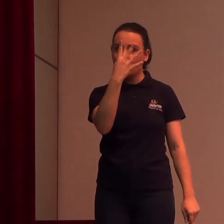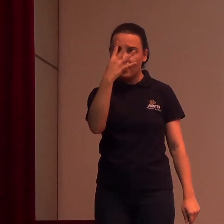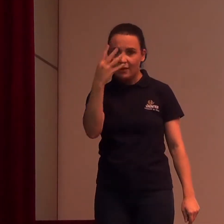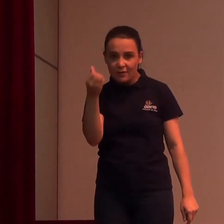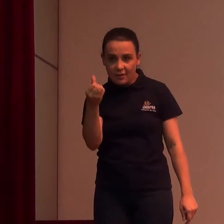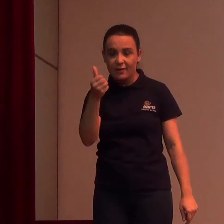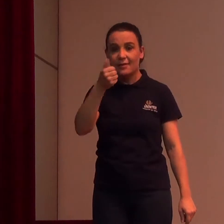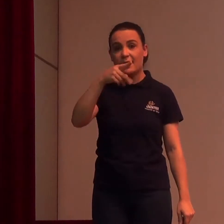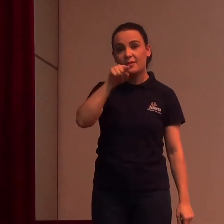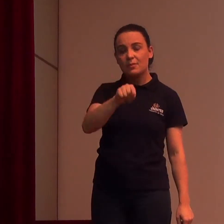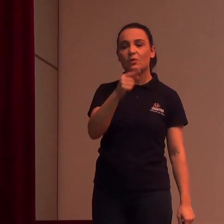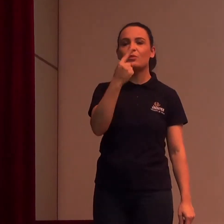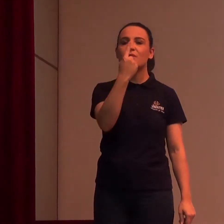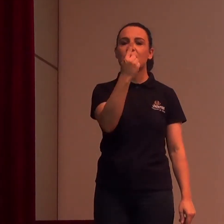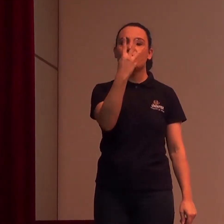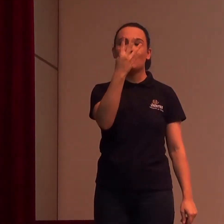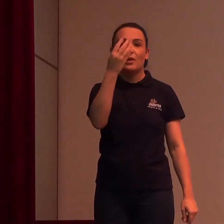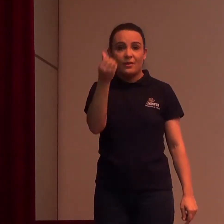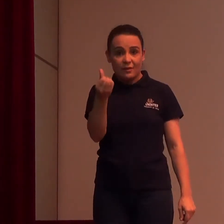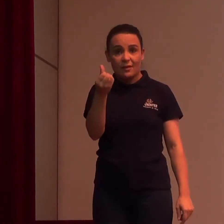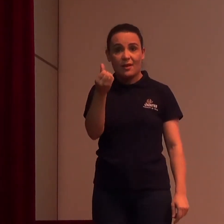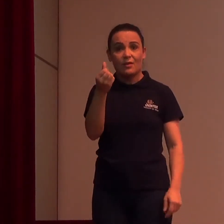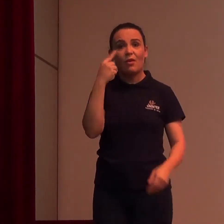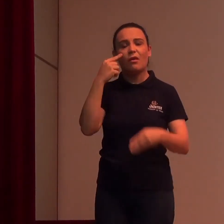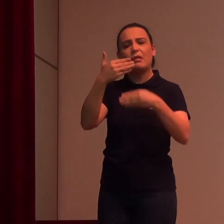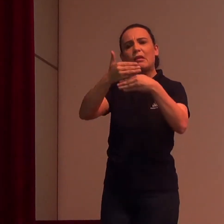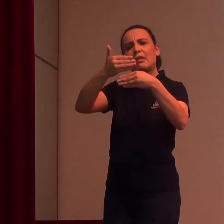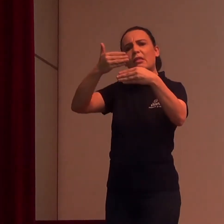13.146, né? Quer dizer que para trás a gente tem